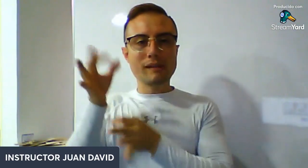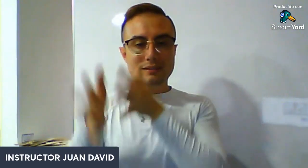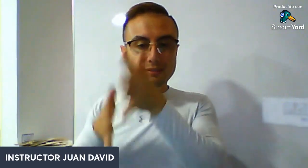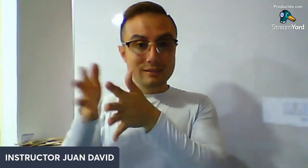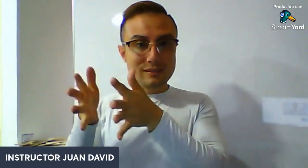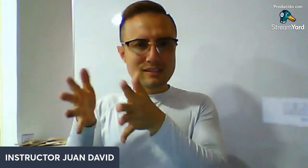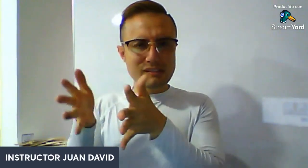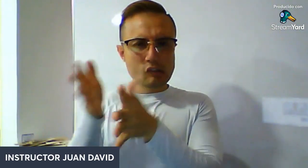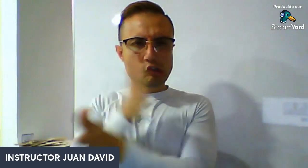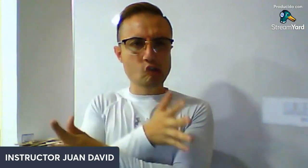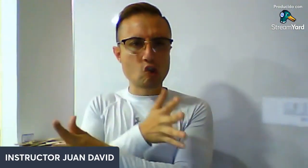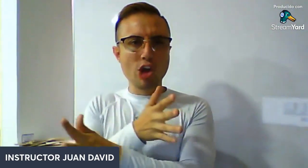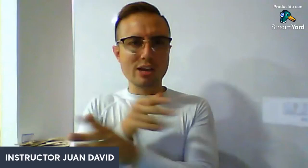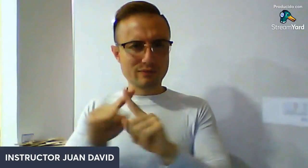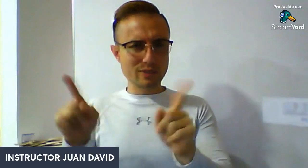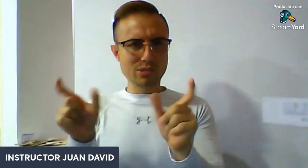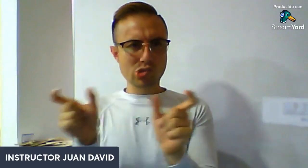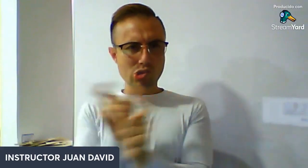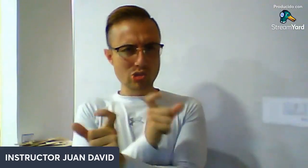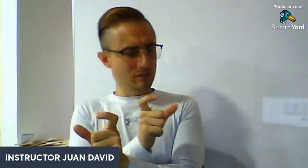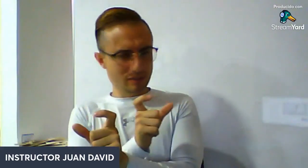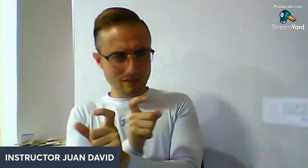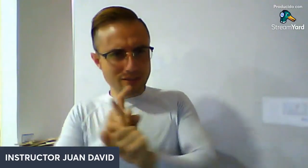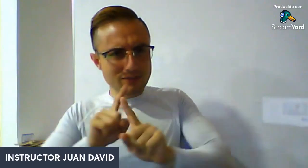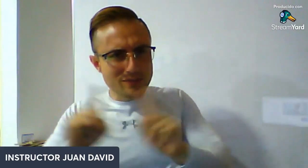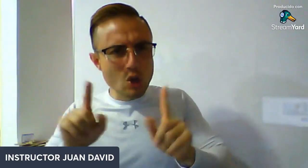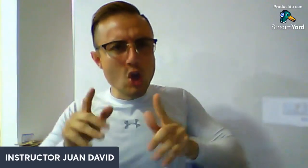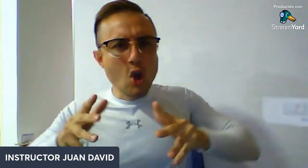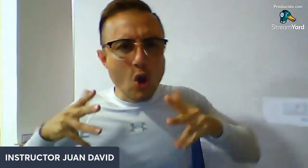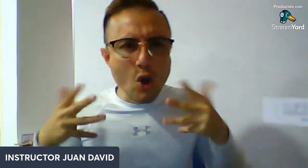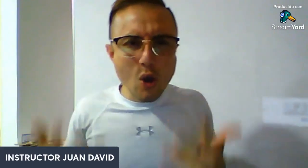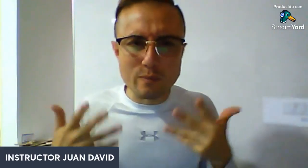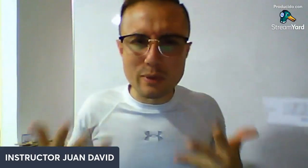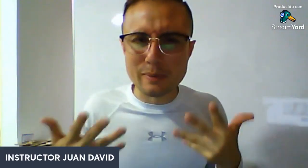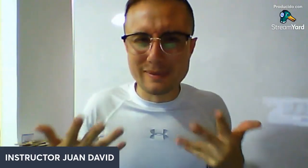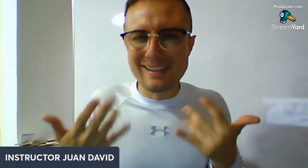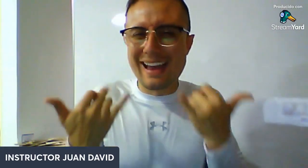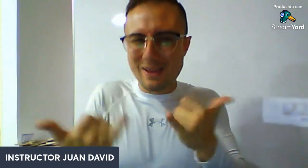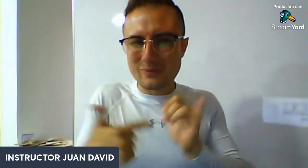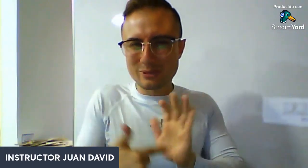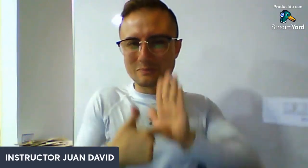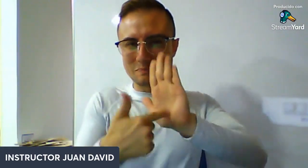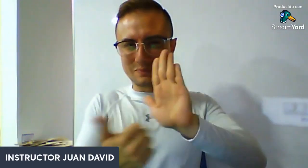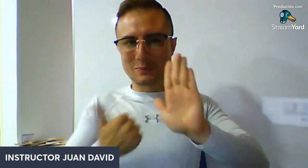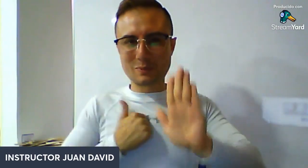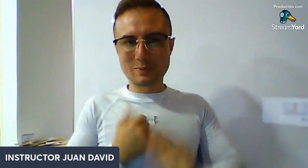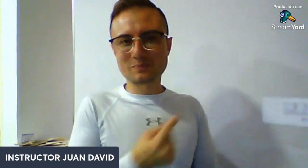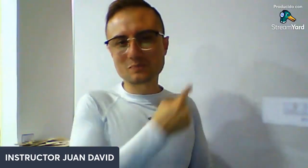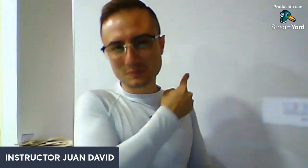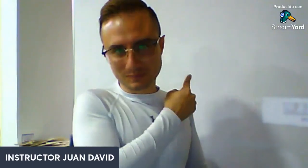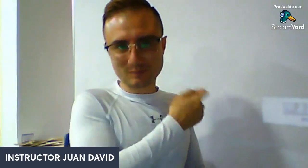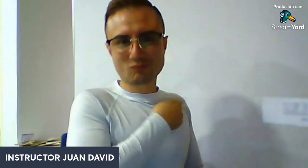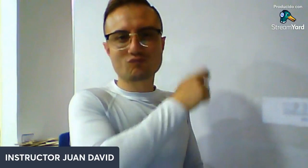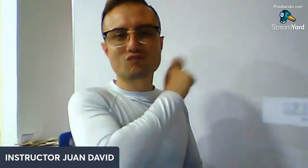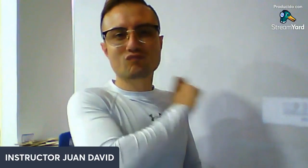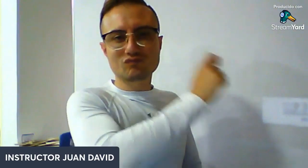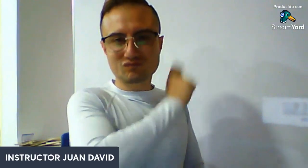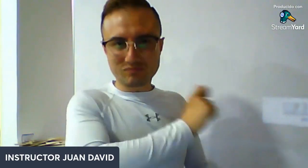diferente entonces en la lengua de señas ustedes van a ver cuando una persona sorda